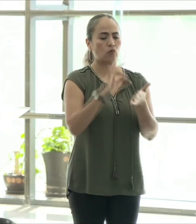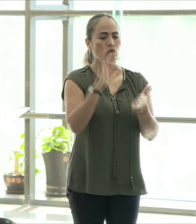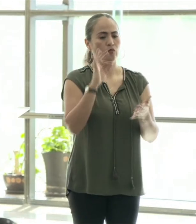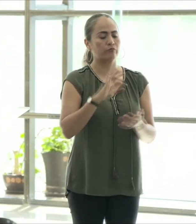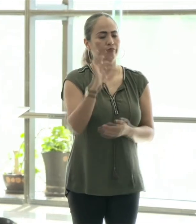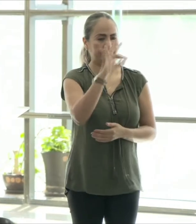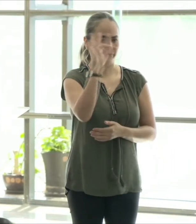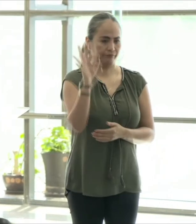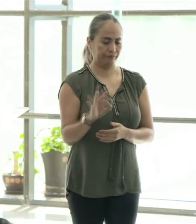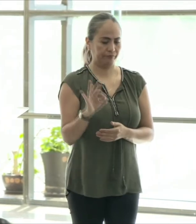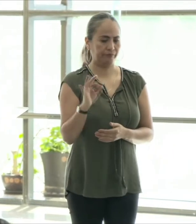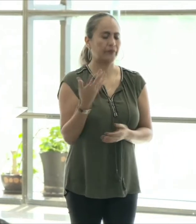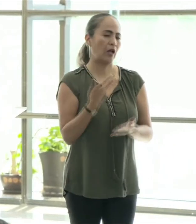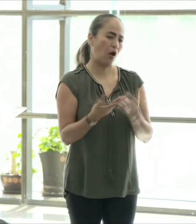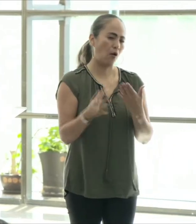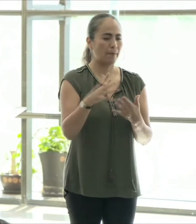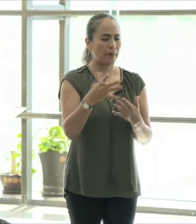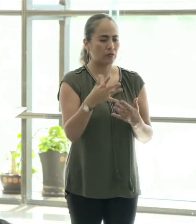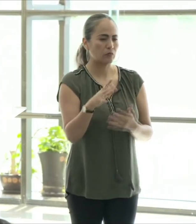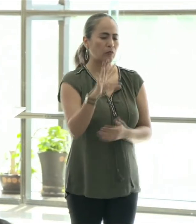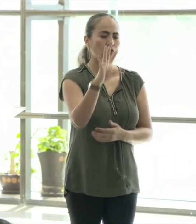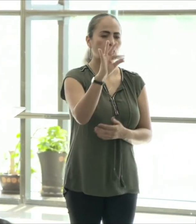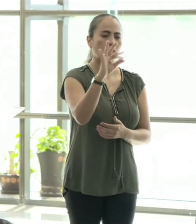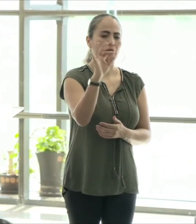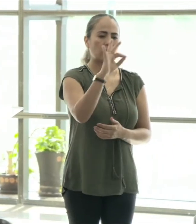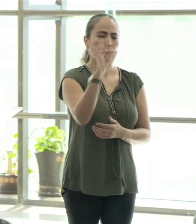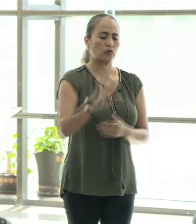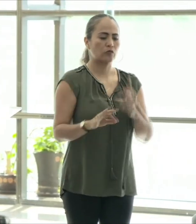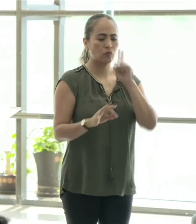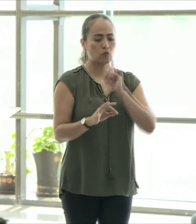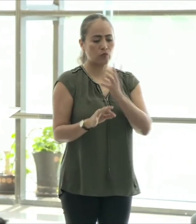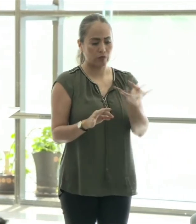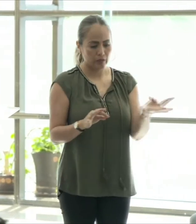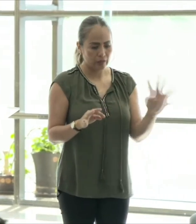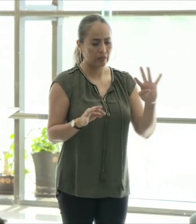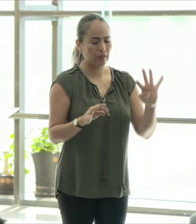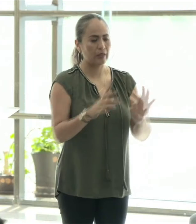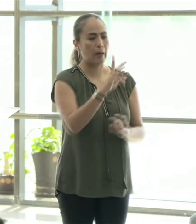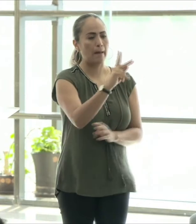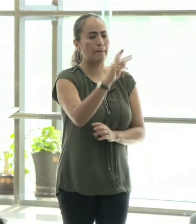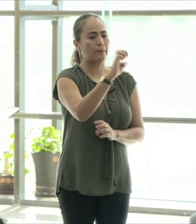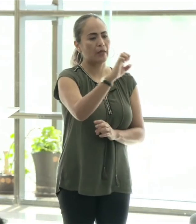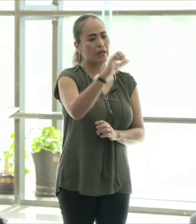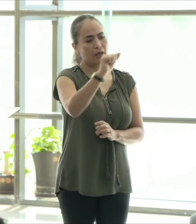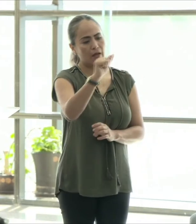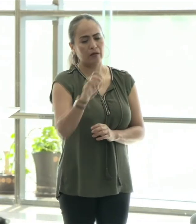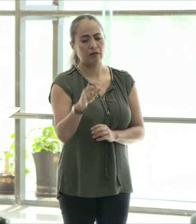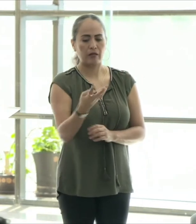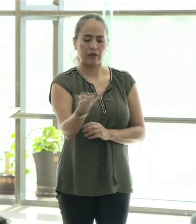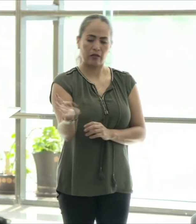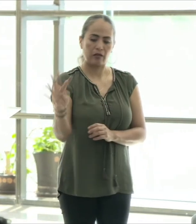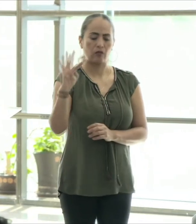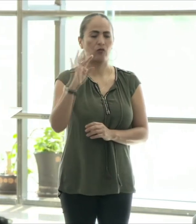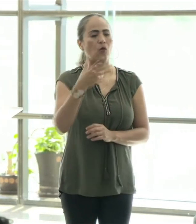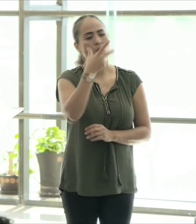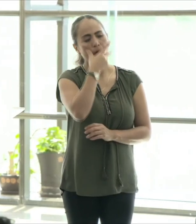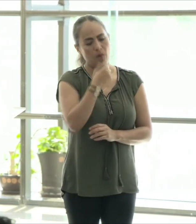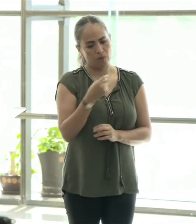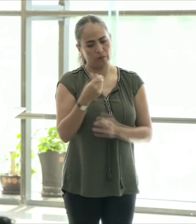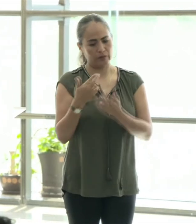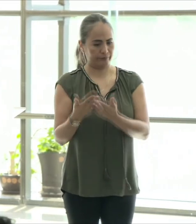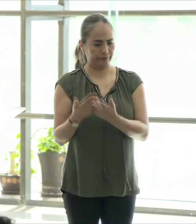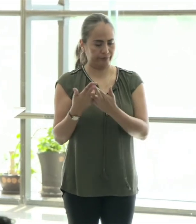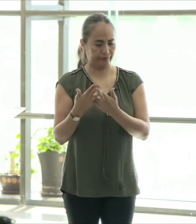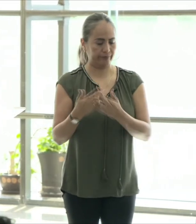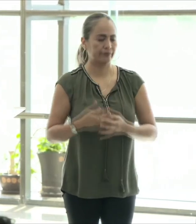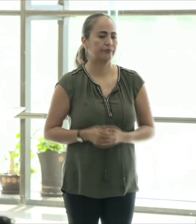actualmente alrededor del 40% de las mujeres pertenecen a la pea y el resto son los hombres también observamos